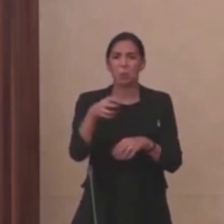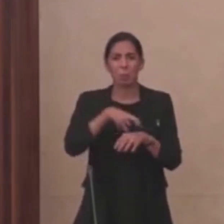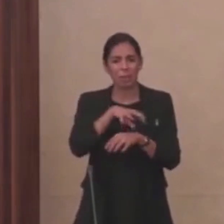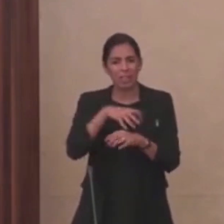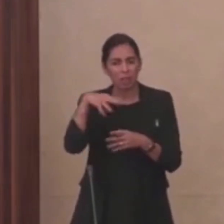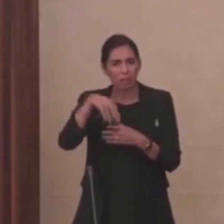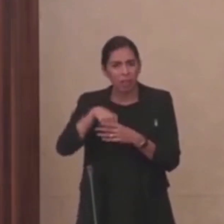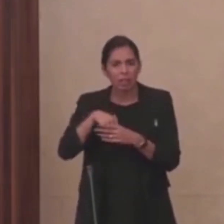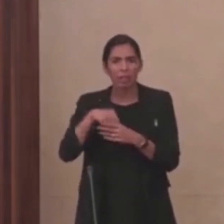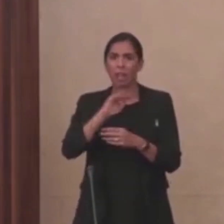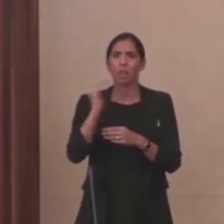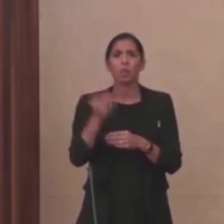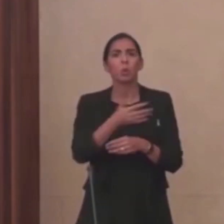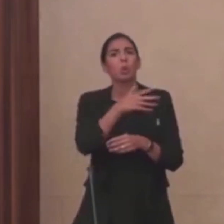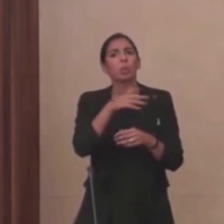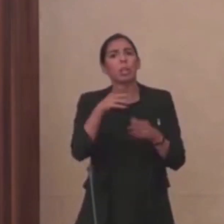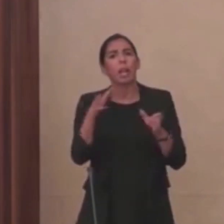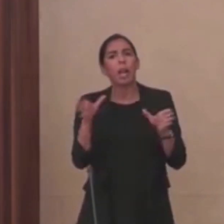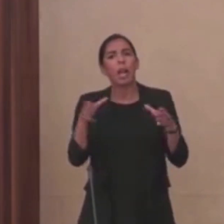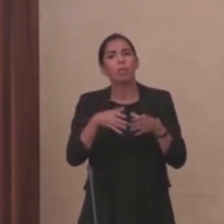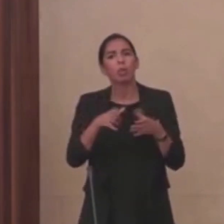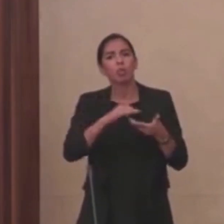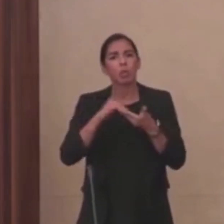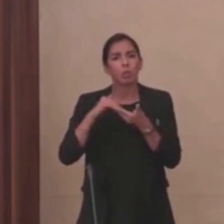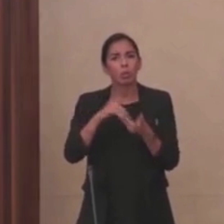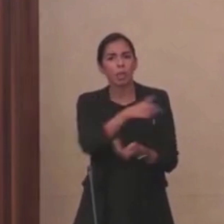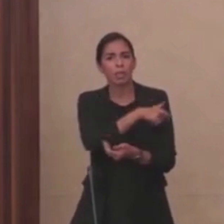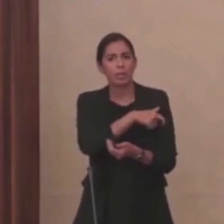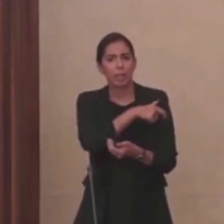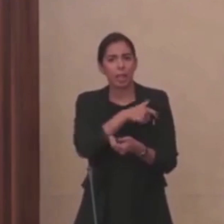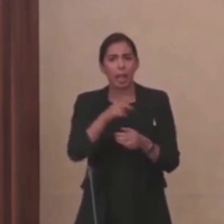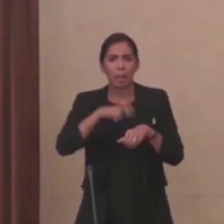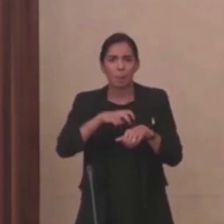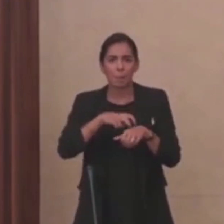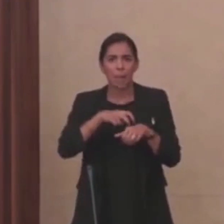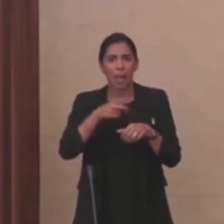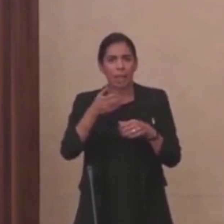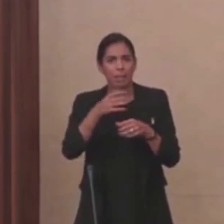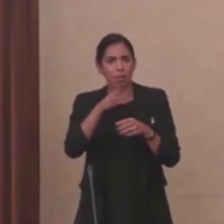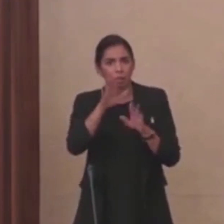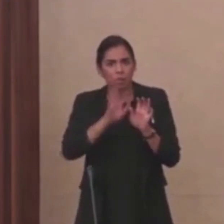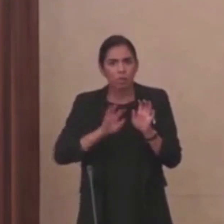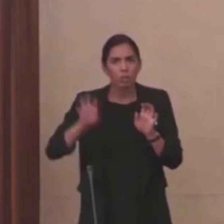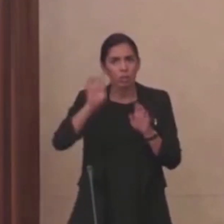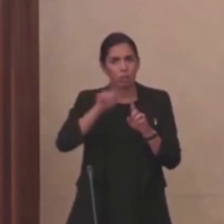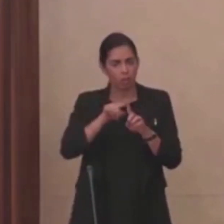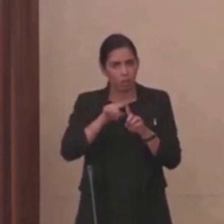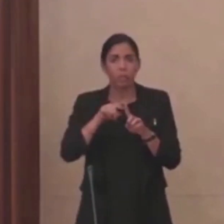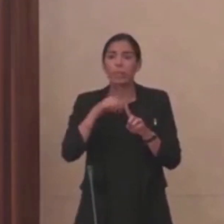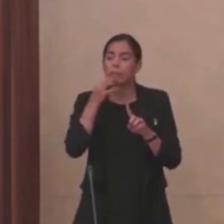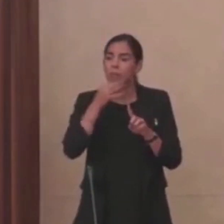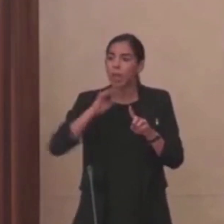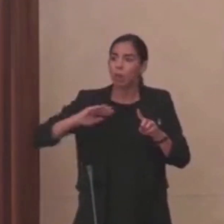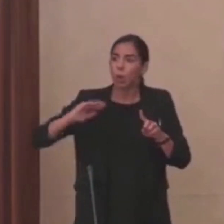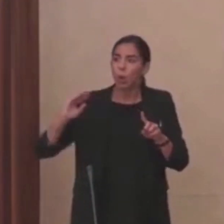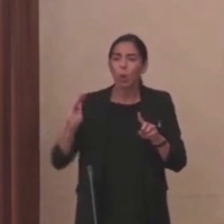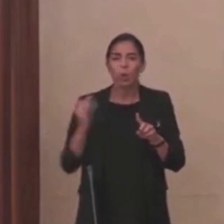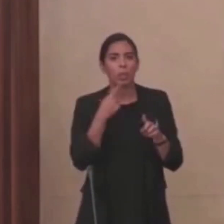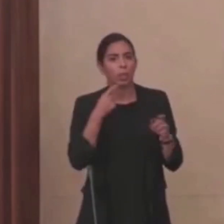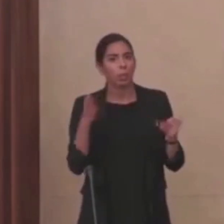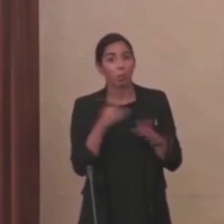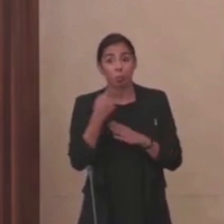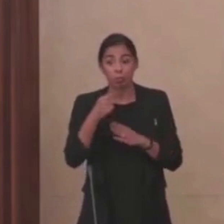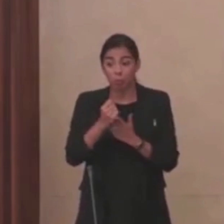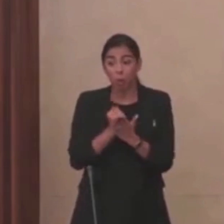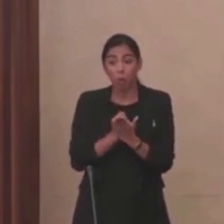la préfecture, les ministères des Affaires intérieures, toutes les associations des médecins du terroir, donc